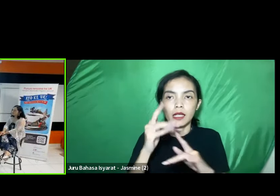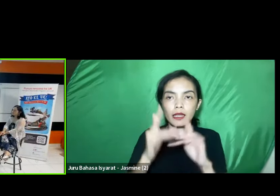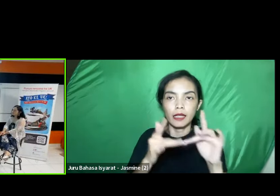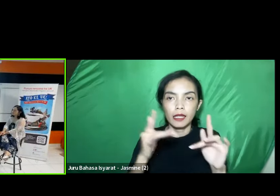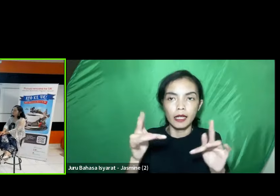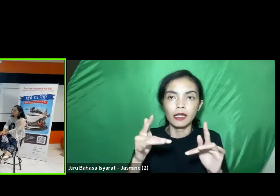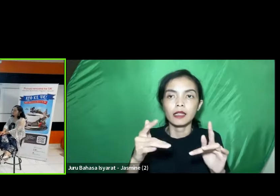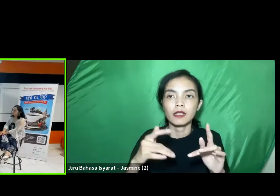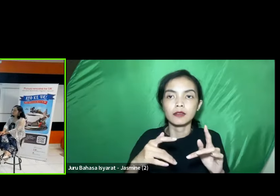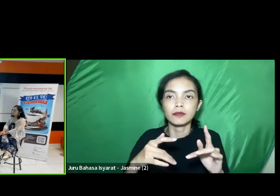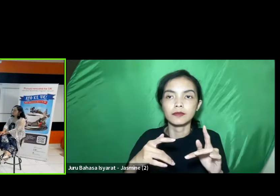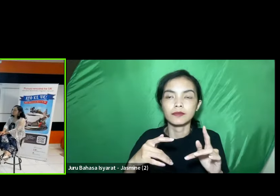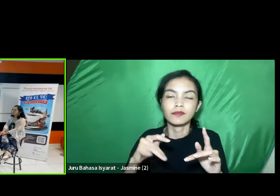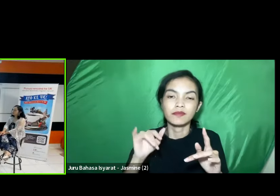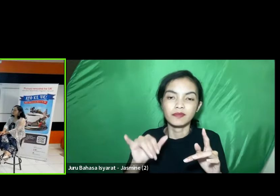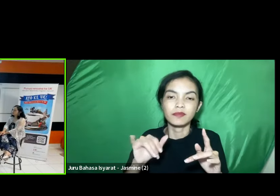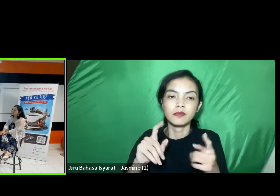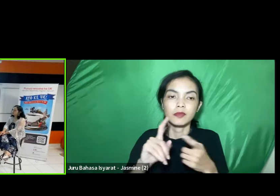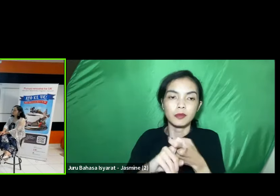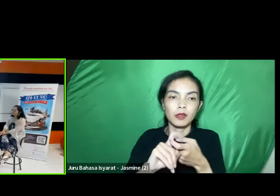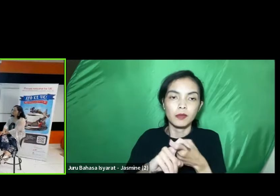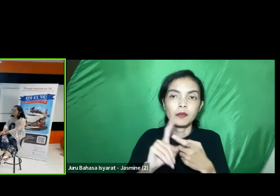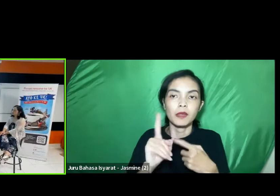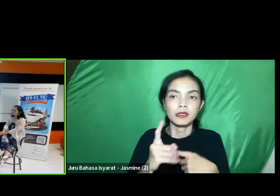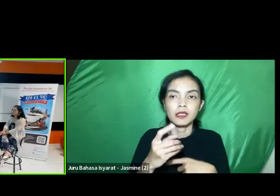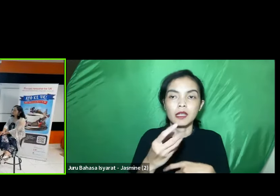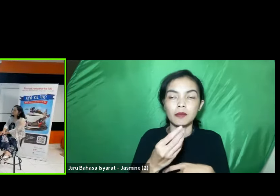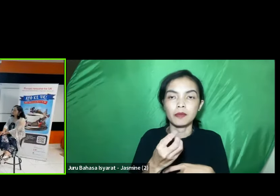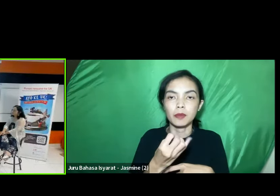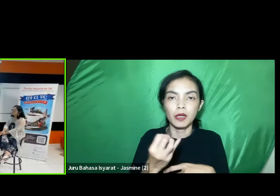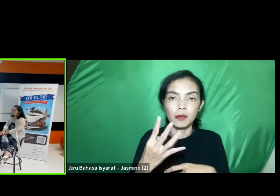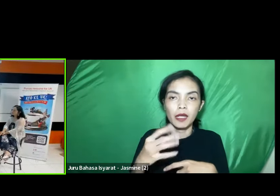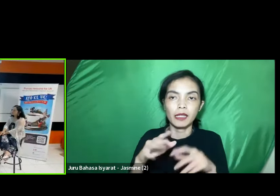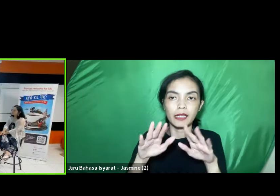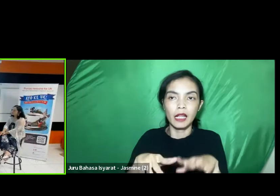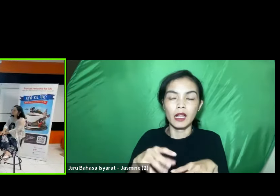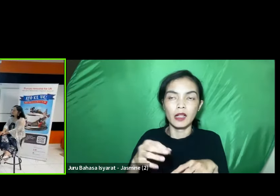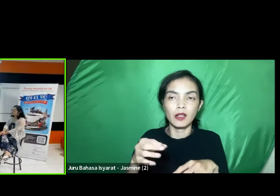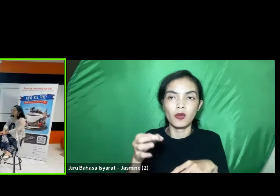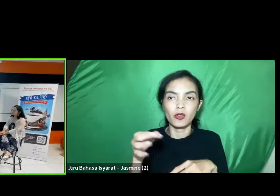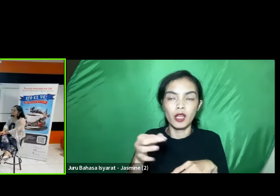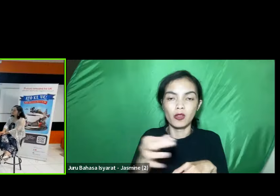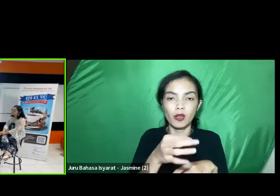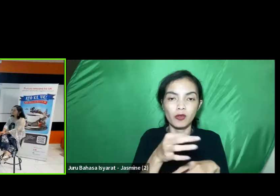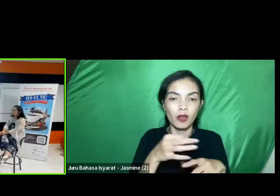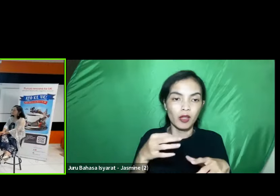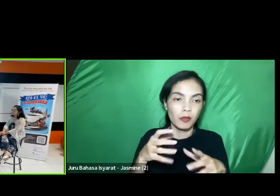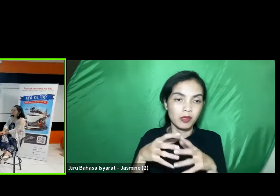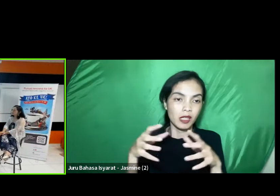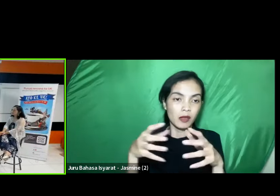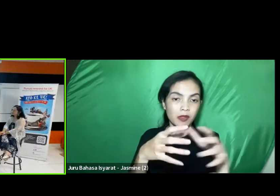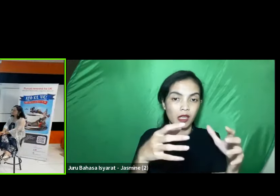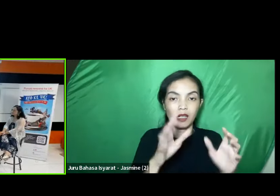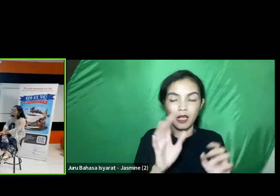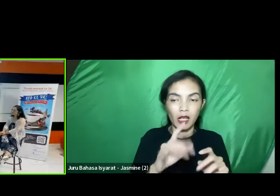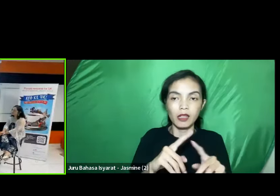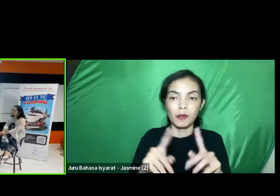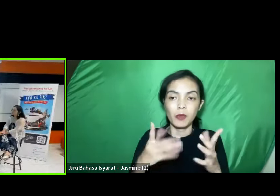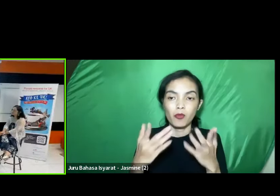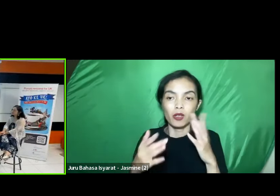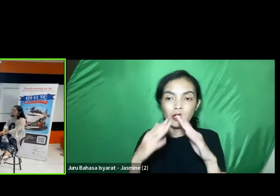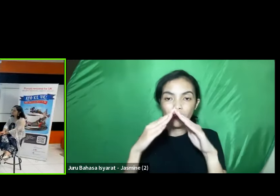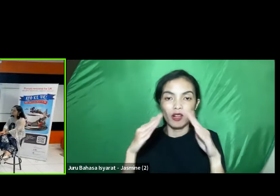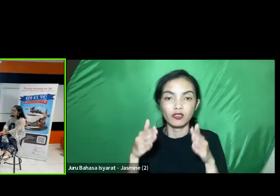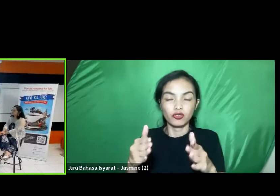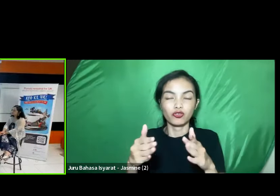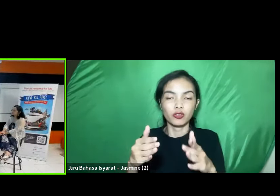walaupun Ya pastinya beberapa teman-teman yang enggak di kota besar atau yang memang infrastruktur di daerahnya belum belum